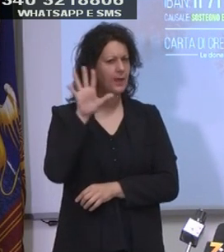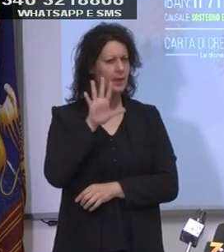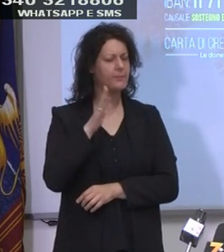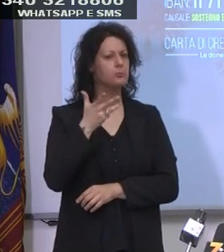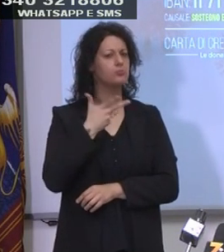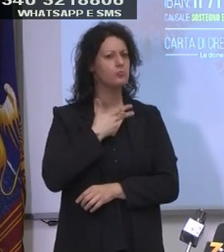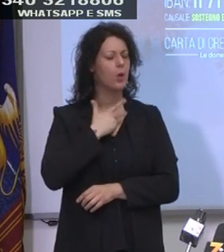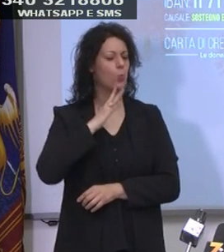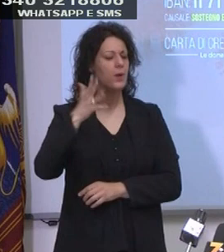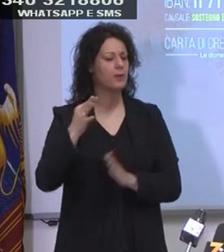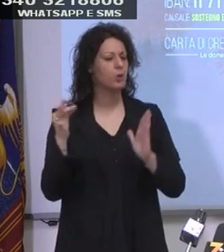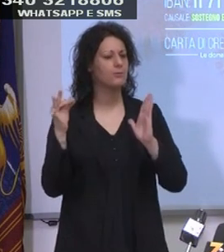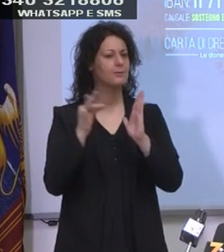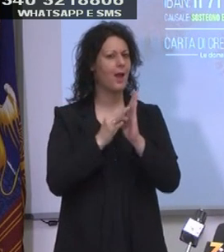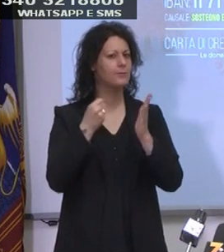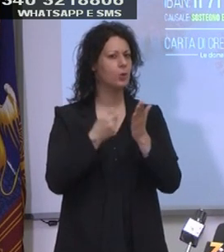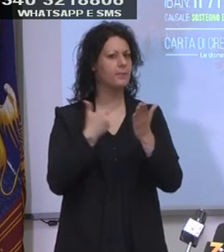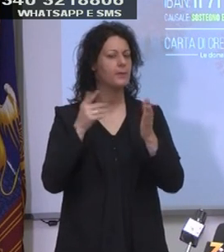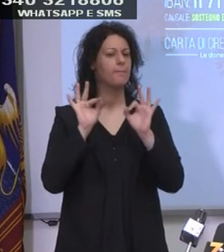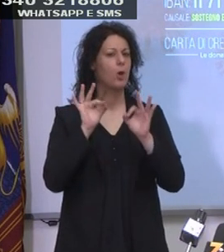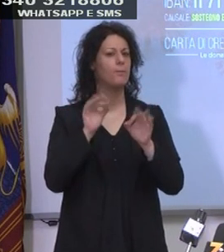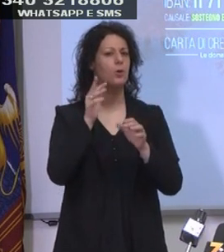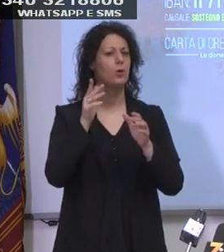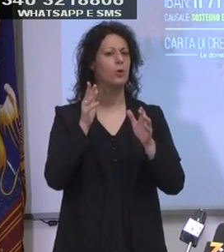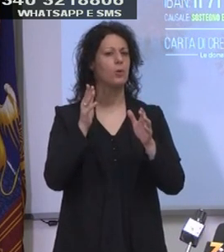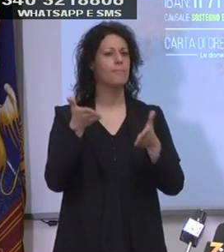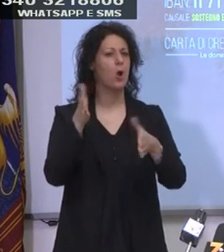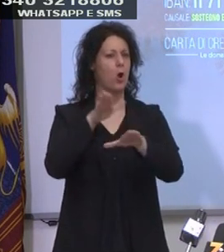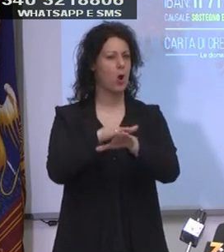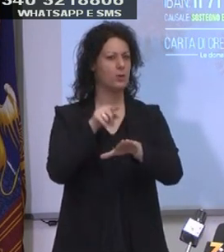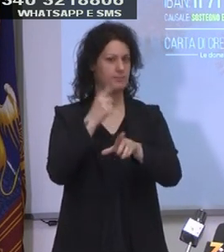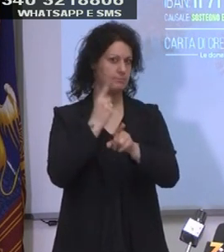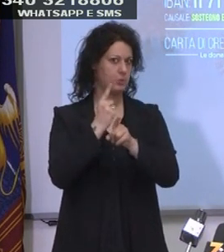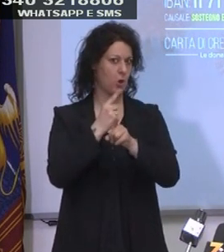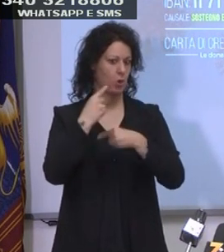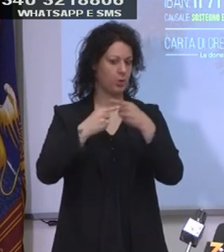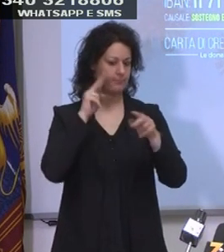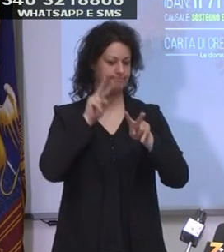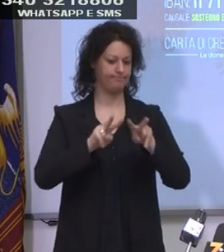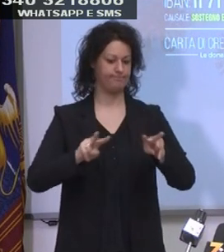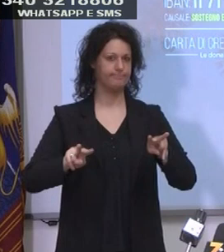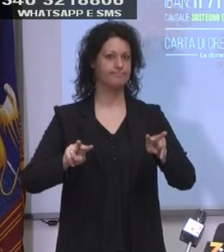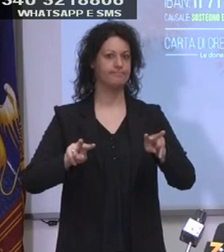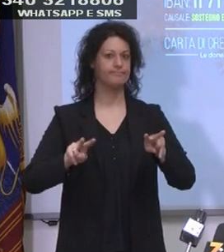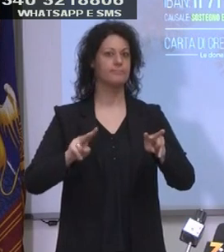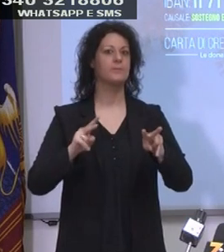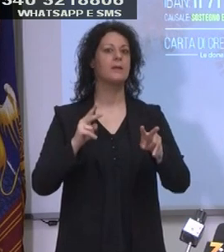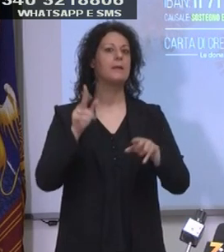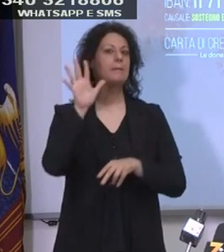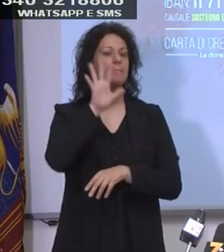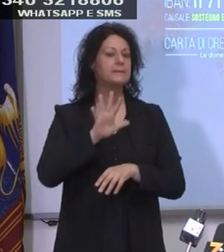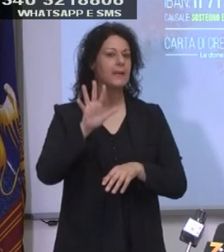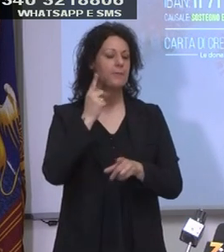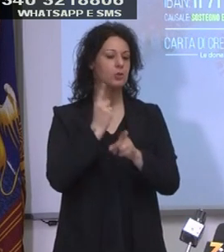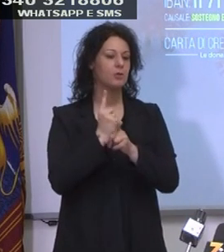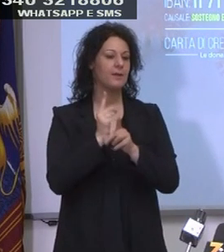un altro dato importante, che è quello delle morti. Sì. Da tenere sotto controllo. Dovevamo arrivare a morti zero attorno al 15, mi sembrava